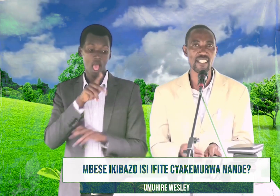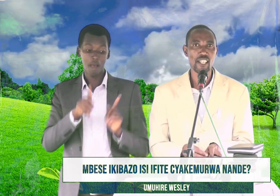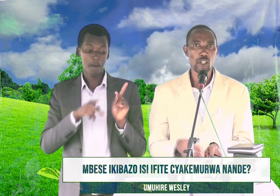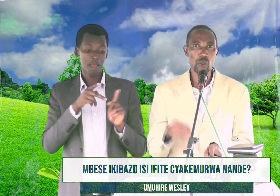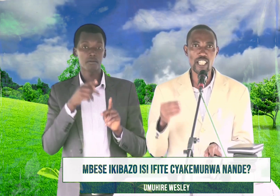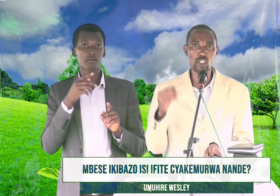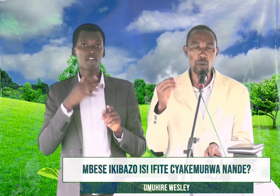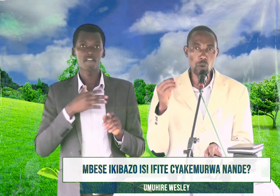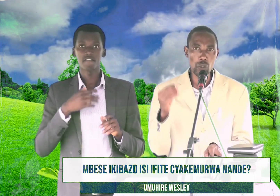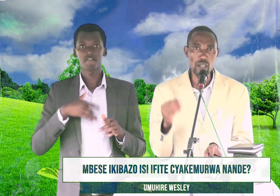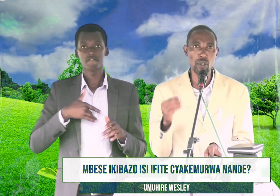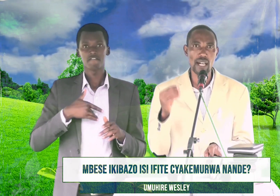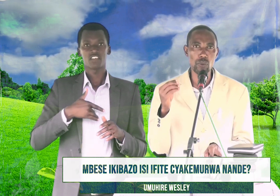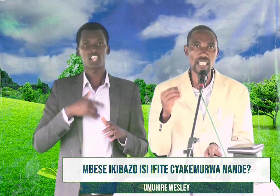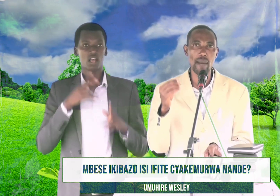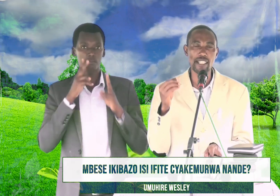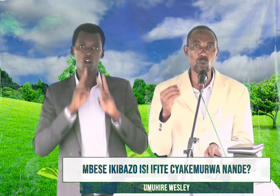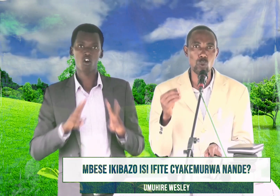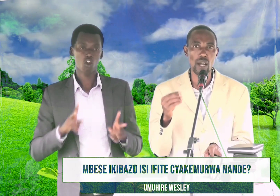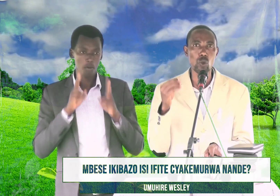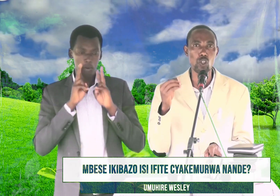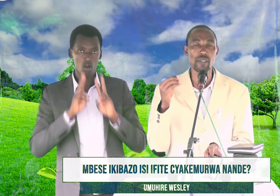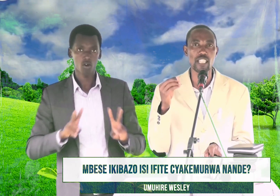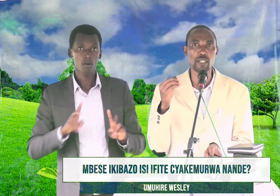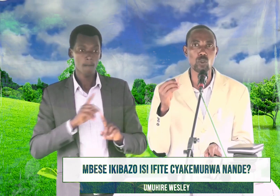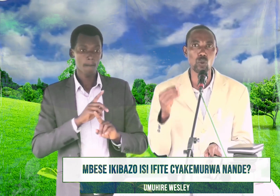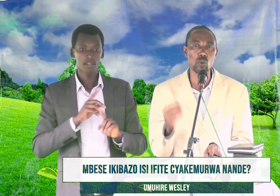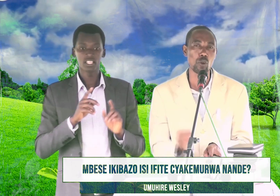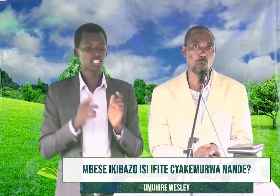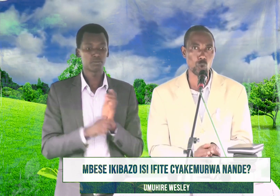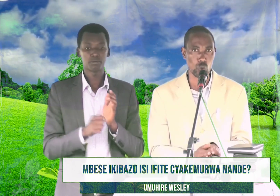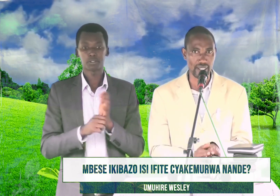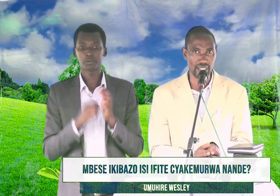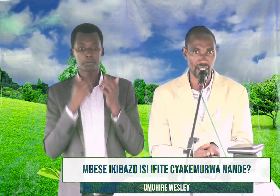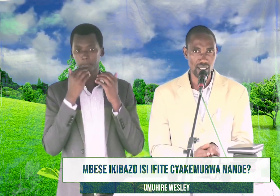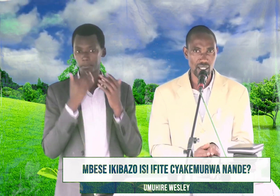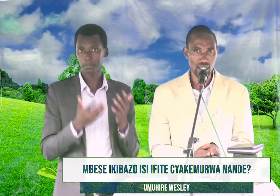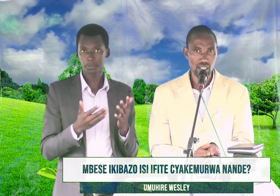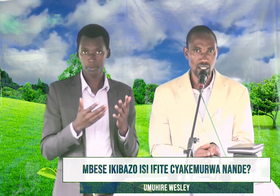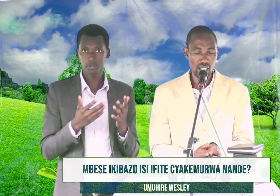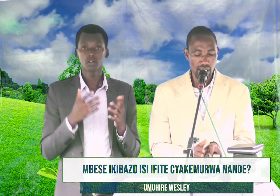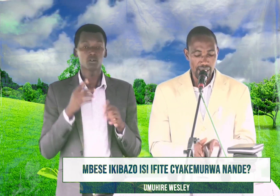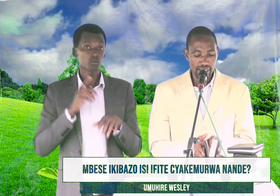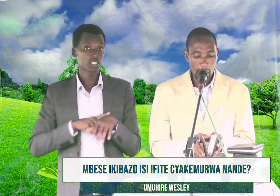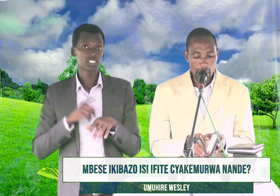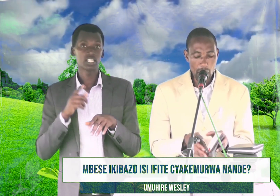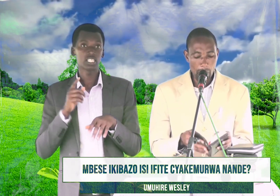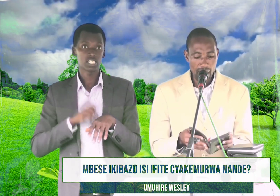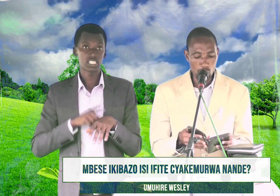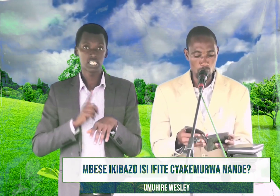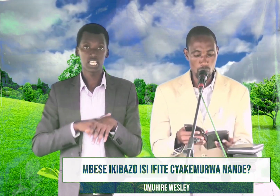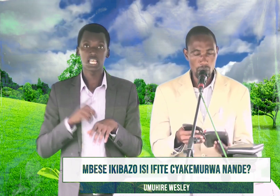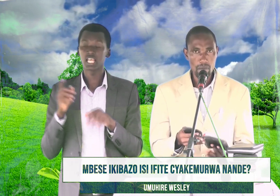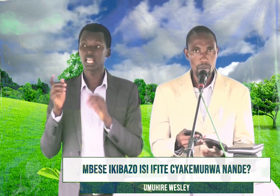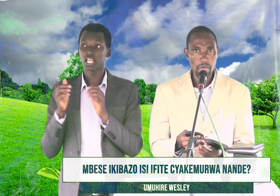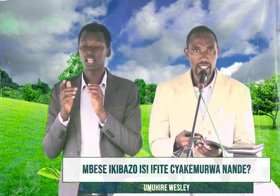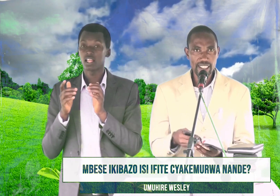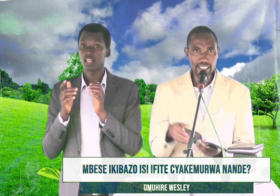gihari, kugeza ubwo kurimbuka kuzabatungura nkuko ibise bitungura umugore utwite. Nyamara